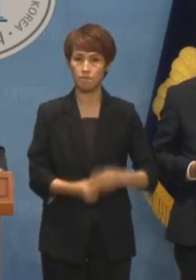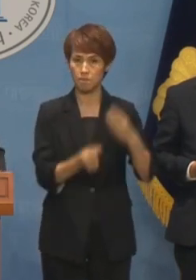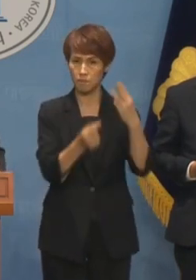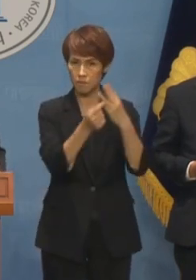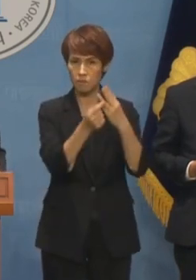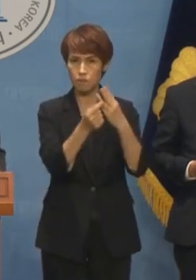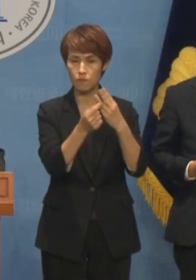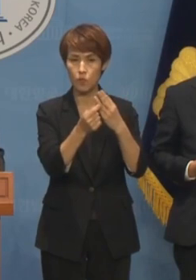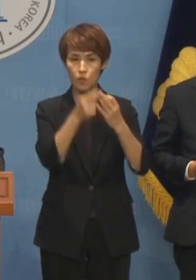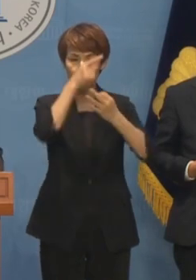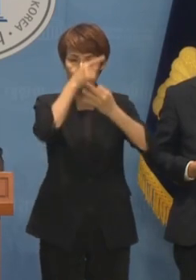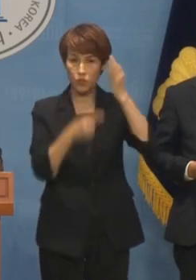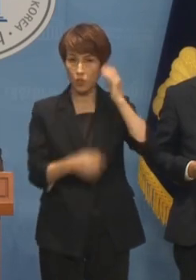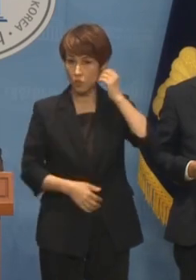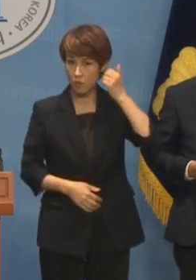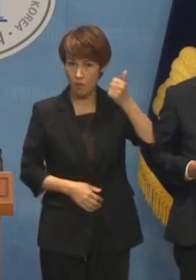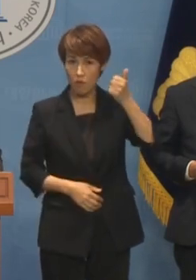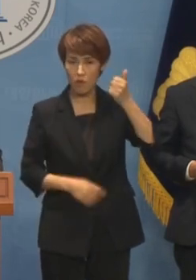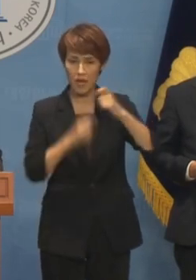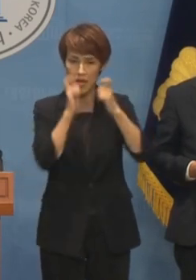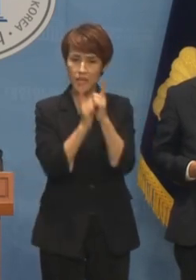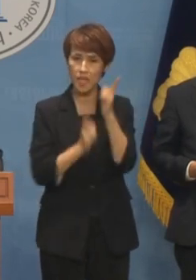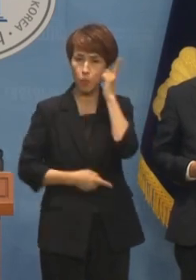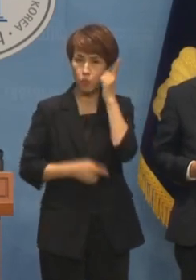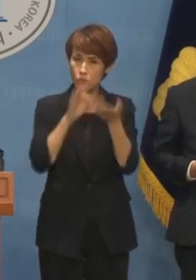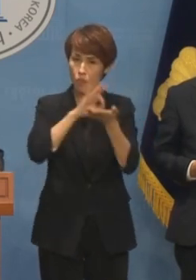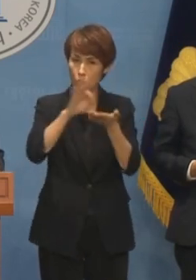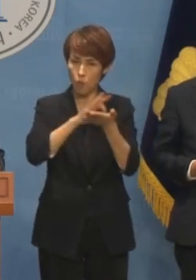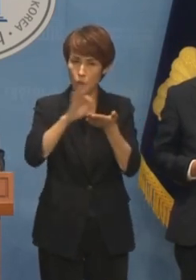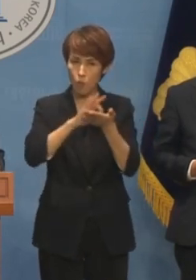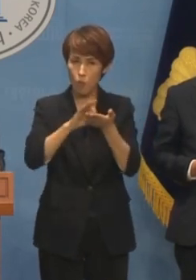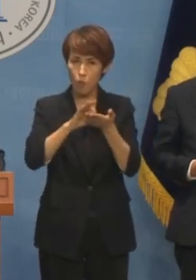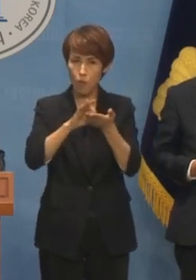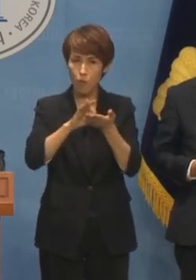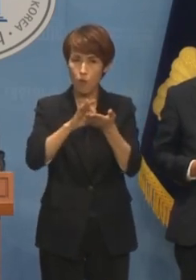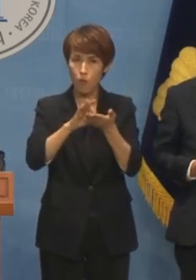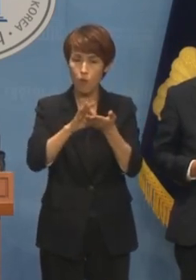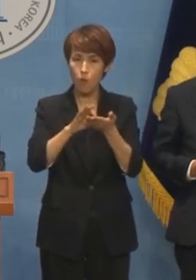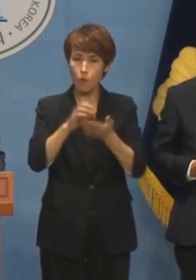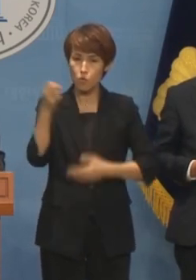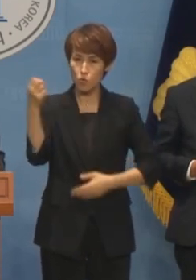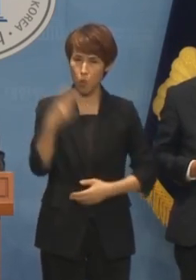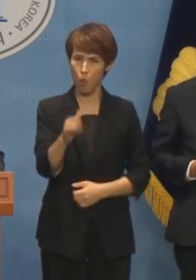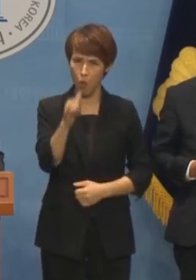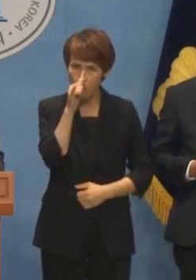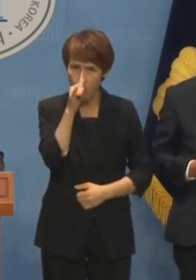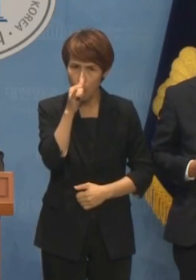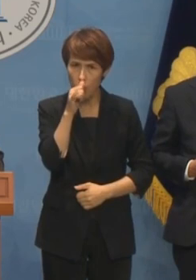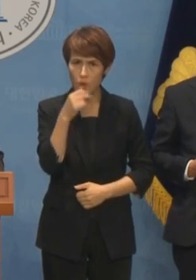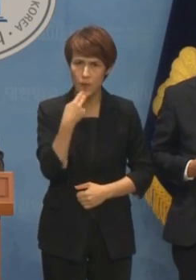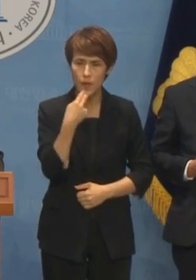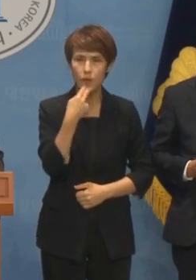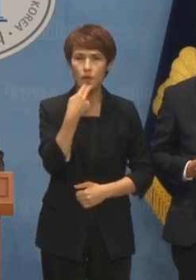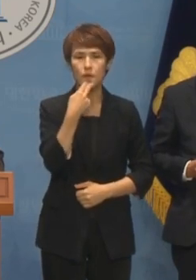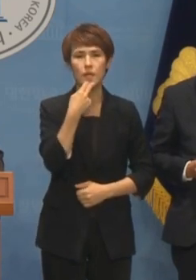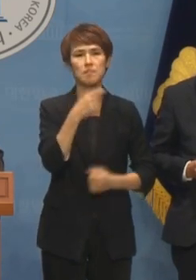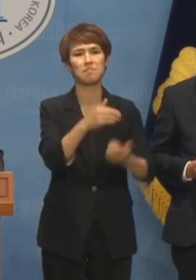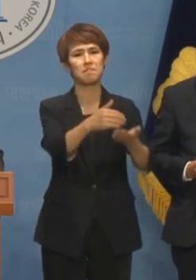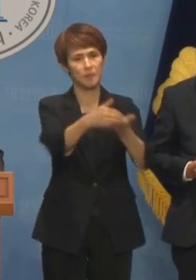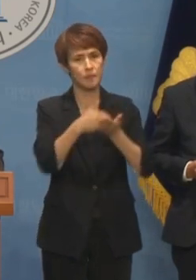셋째, 윤석열 대통령의 개인 폰 사용이 이번 통화 외에 또 있는지